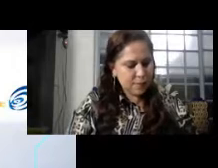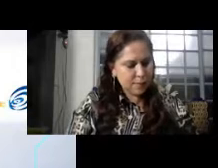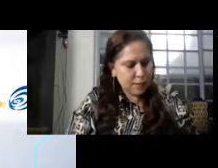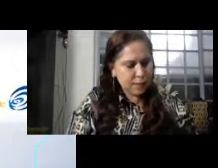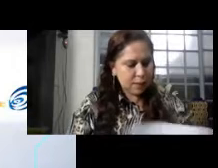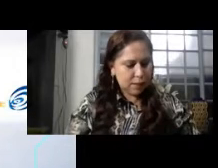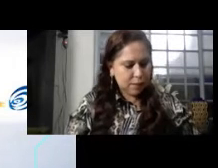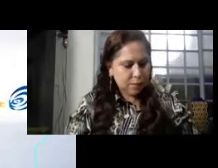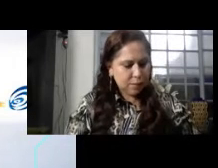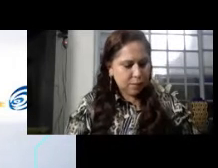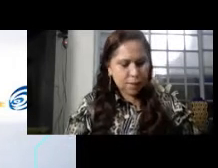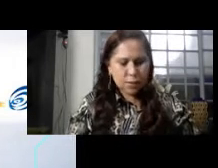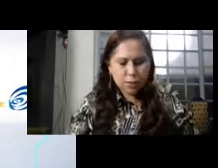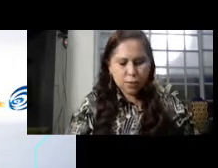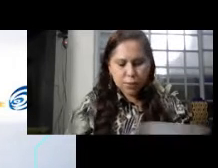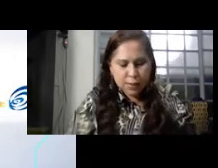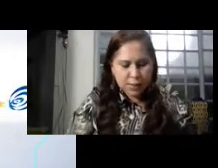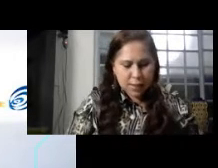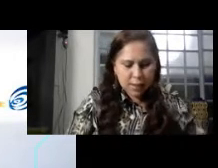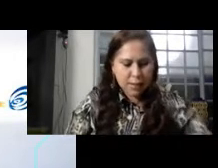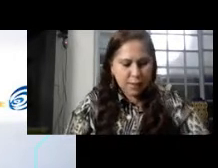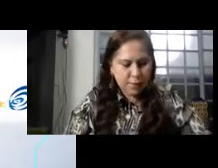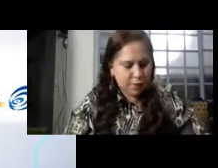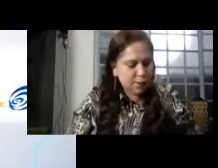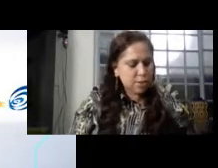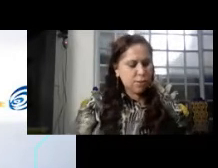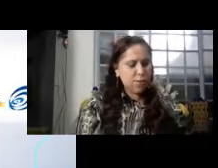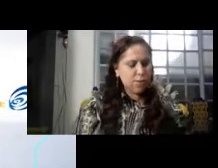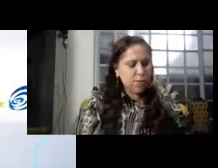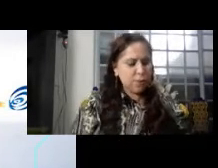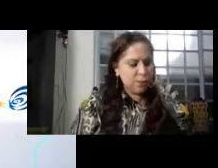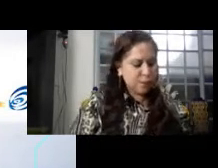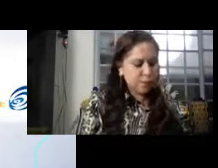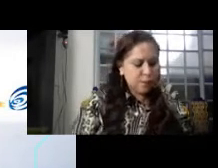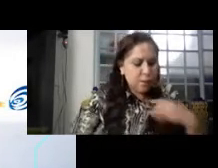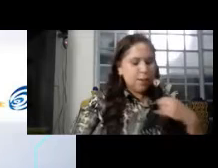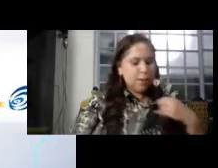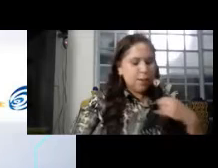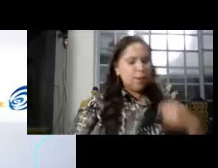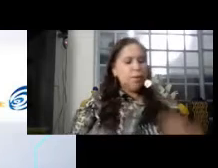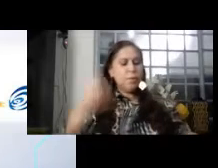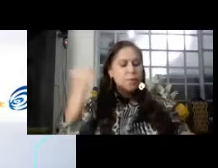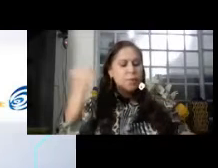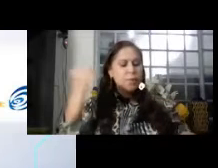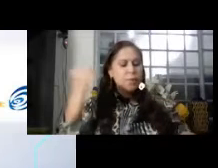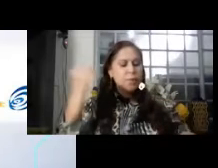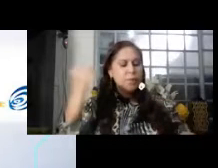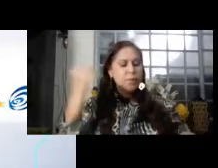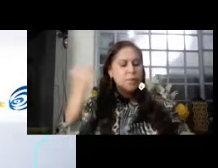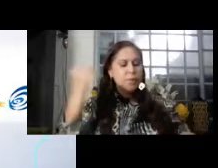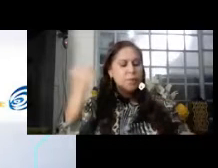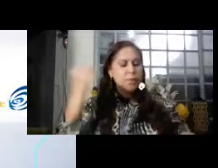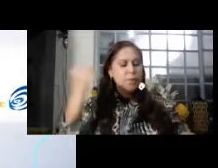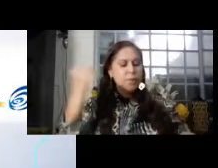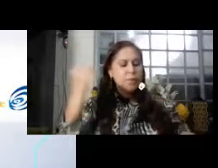Pronto. Para as estruturas negativas. Senão a gente não termina hoje. Por isso que é importante ver